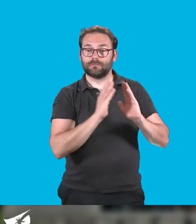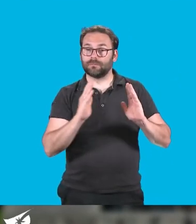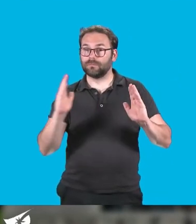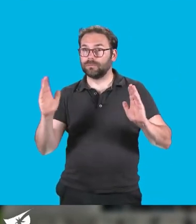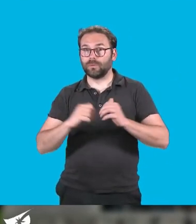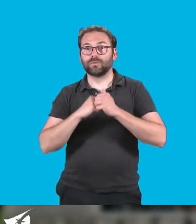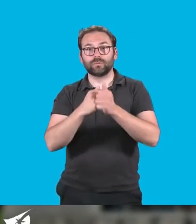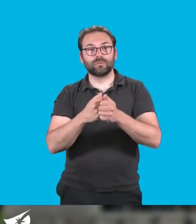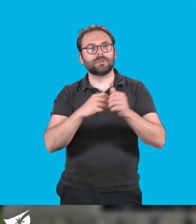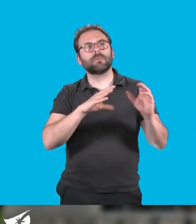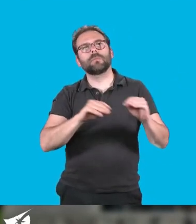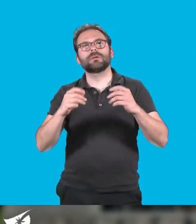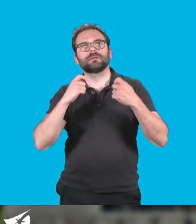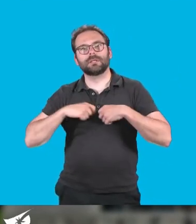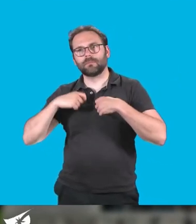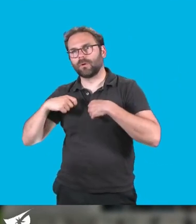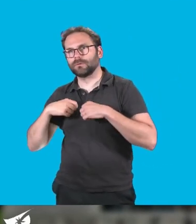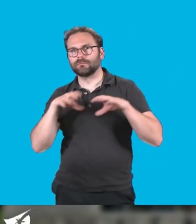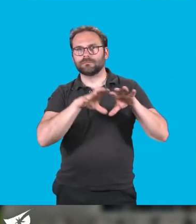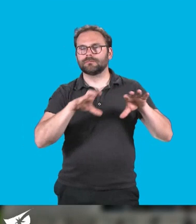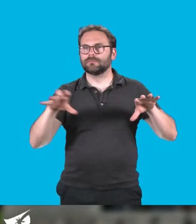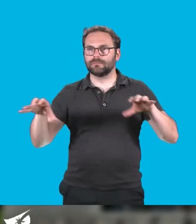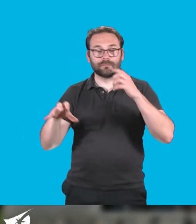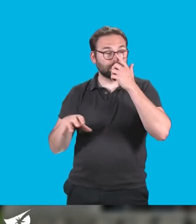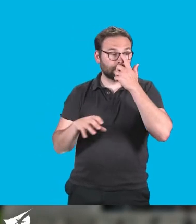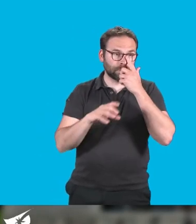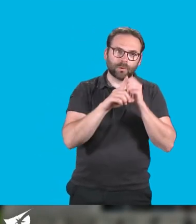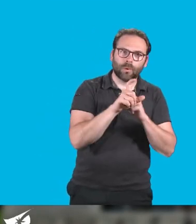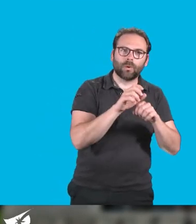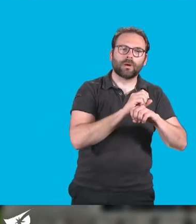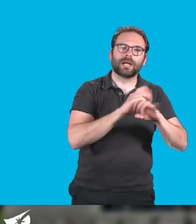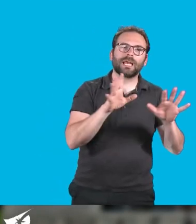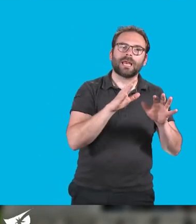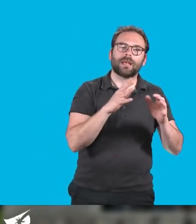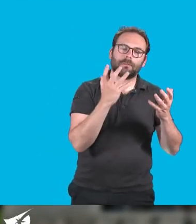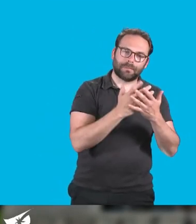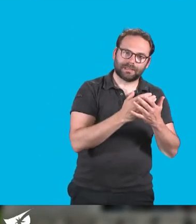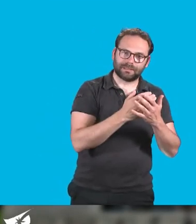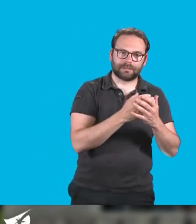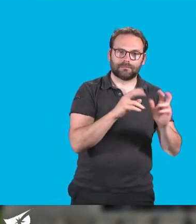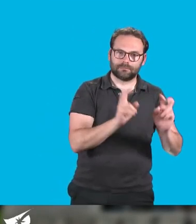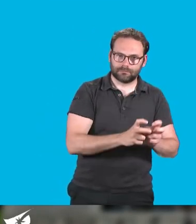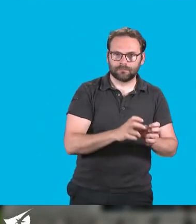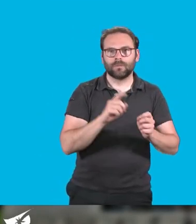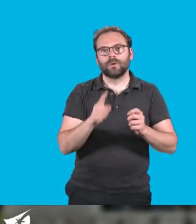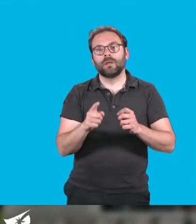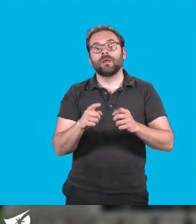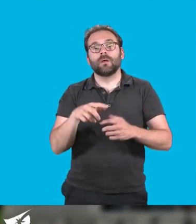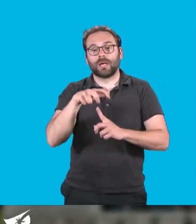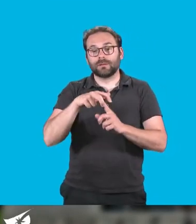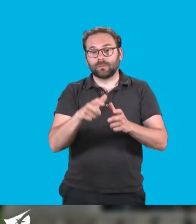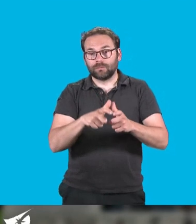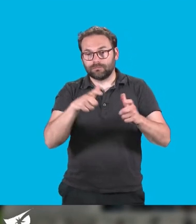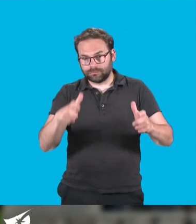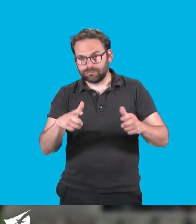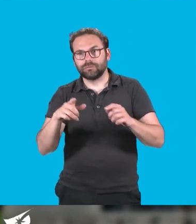par différents postes, à la fois la question de la lutte contre les eaux claires parasites, la question des réseaux à redimensionner, les postes de refoulement que je vous